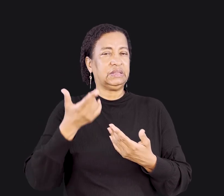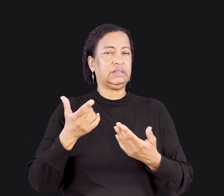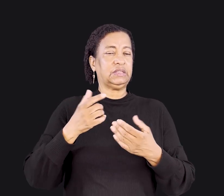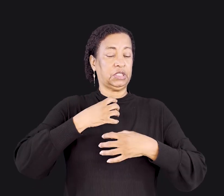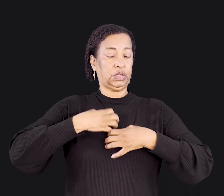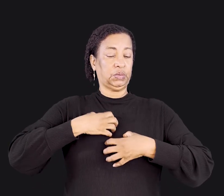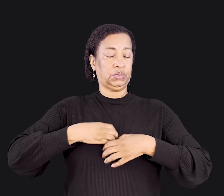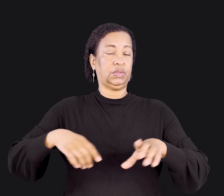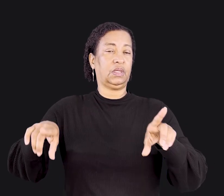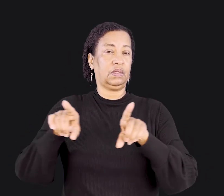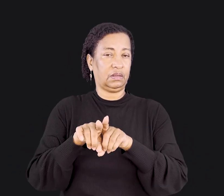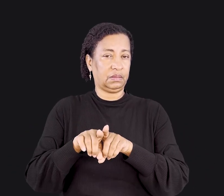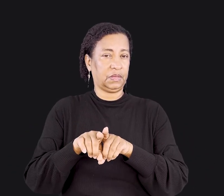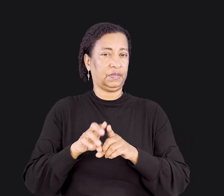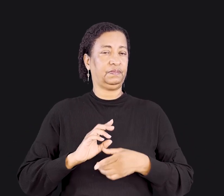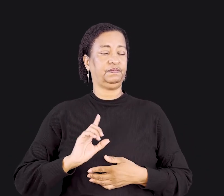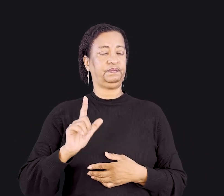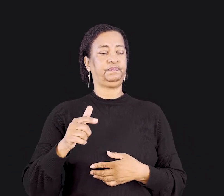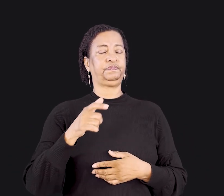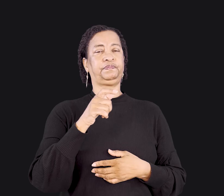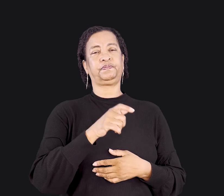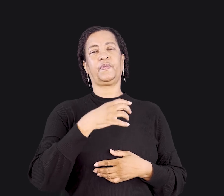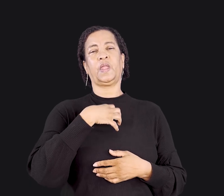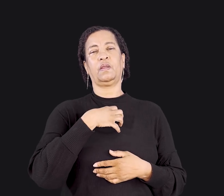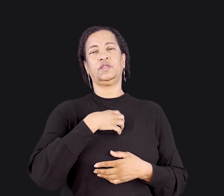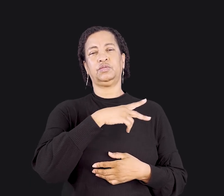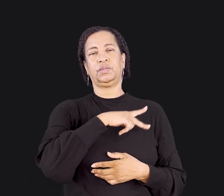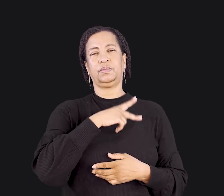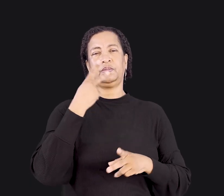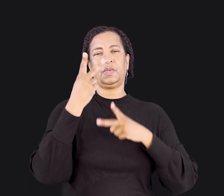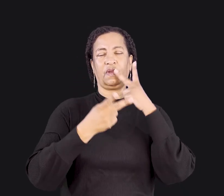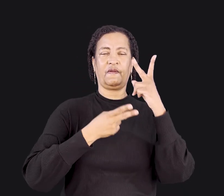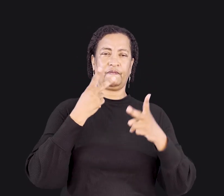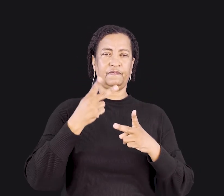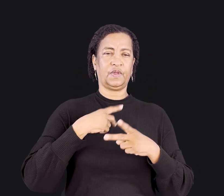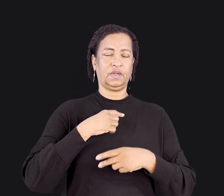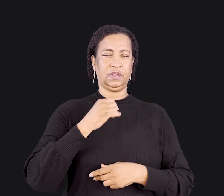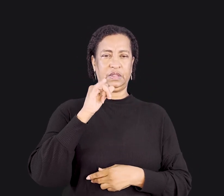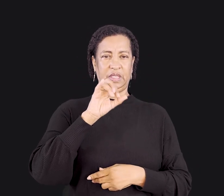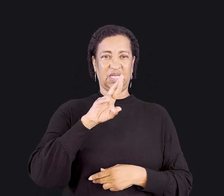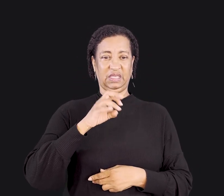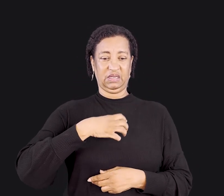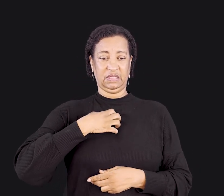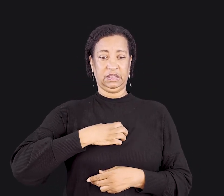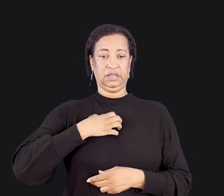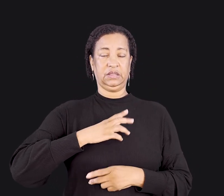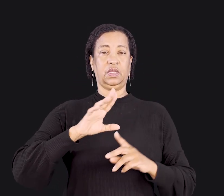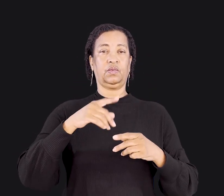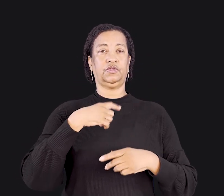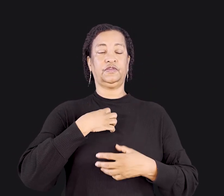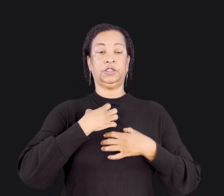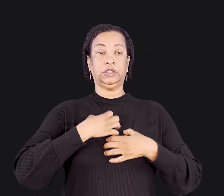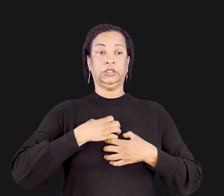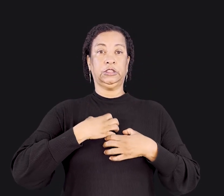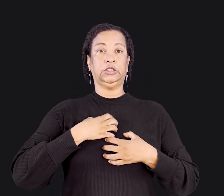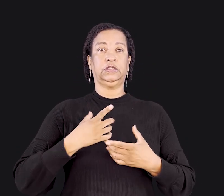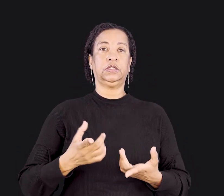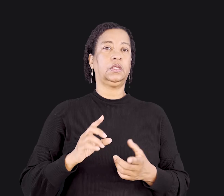ira. Atente para a maneira como Paulo fala sobre a ira. Ele diz: quando vocês ficarem irados,